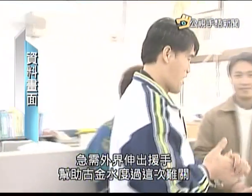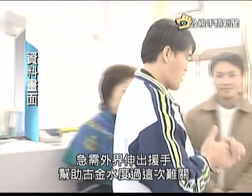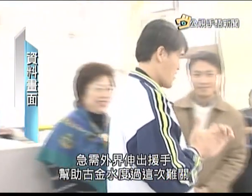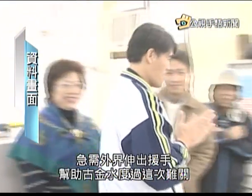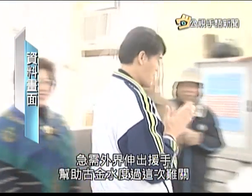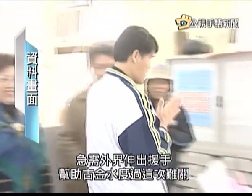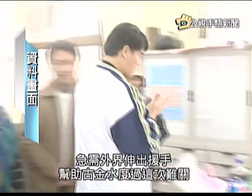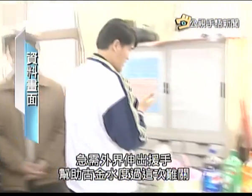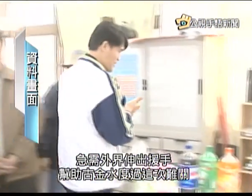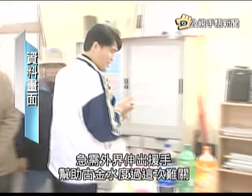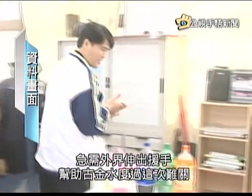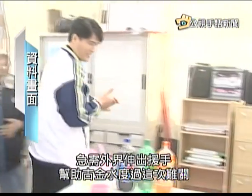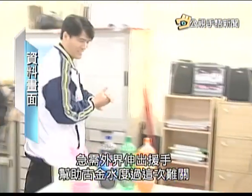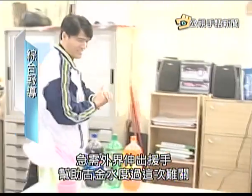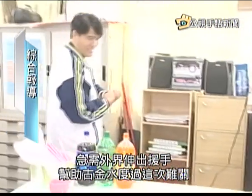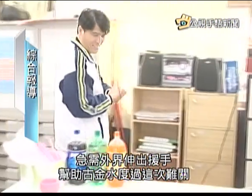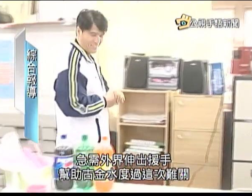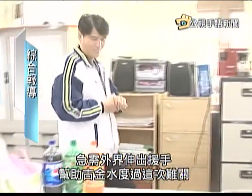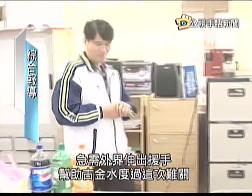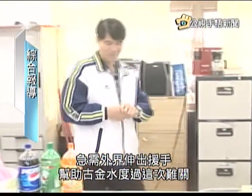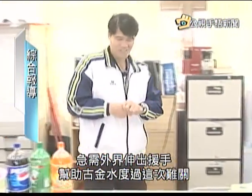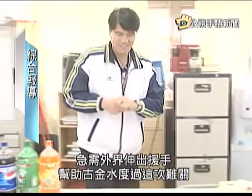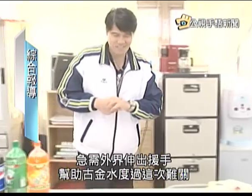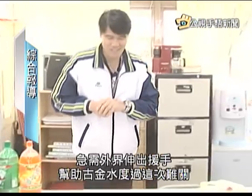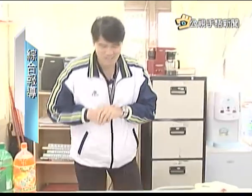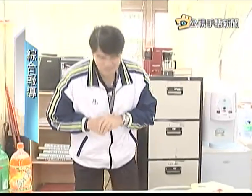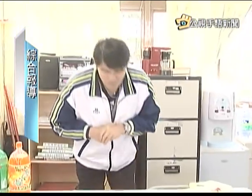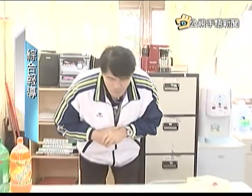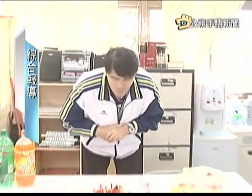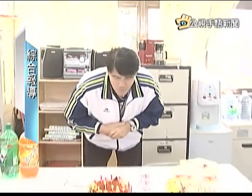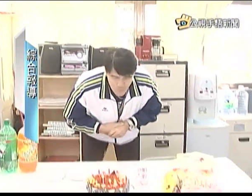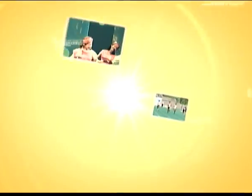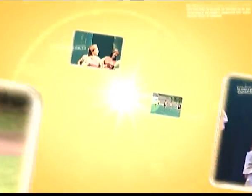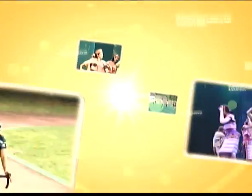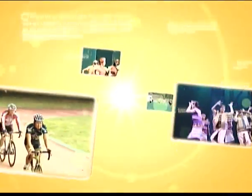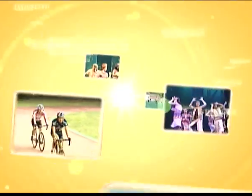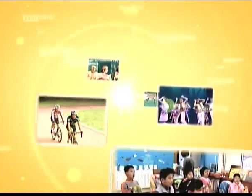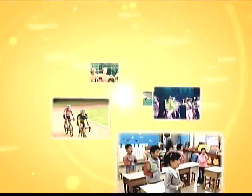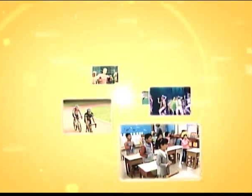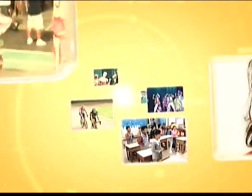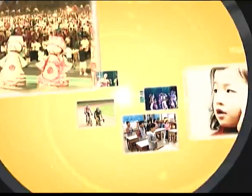帮助谷金水度过这次难关。记者综合报道。